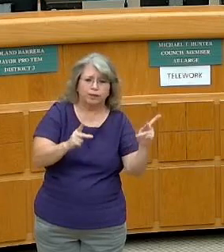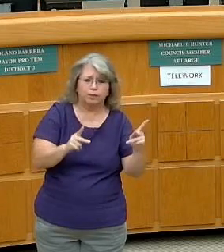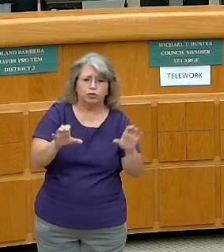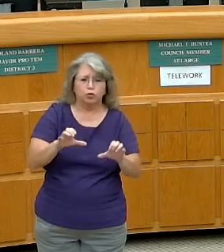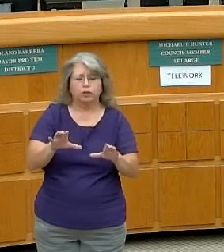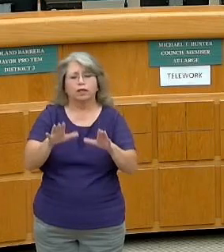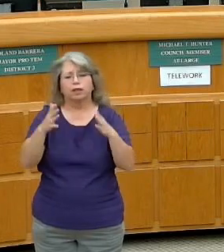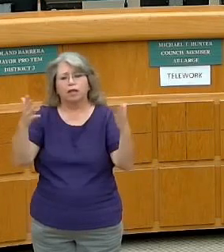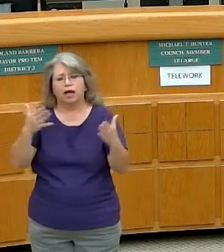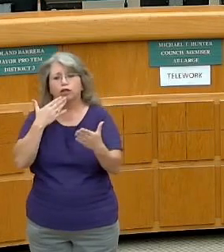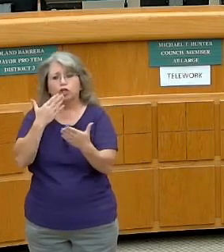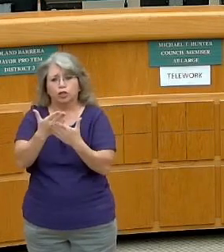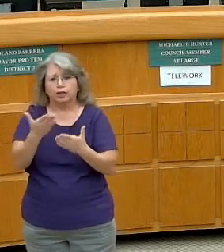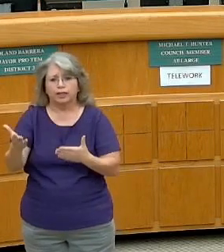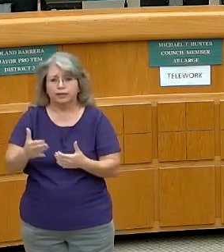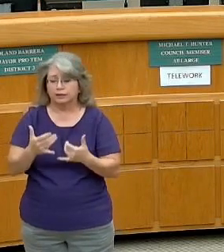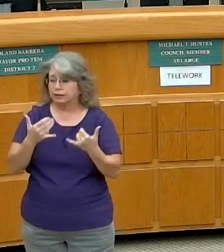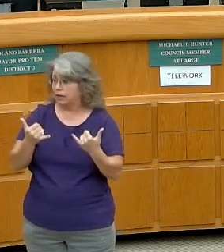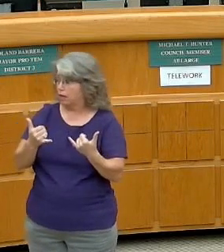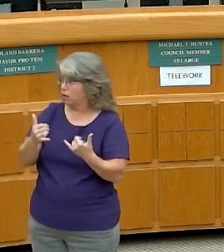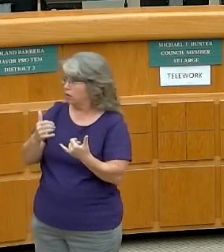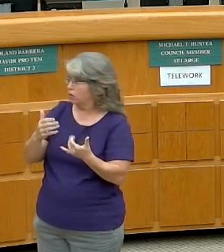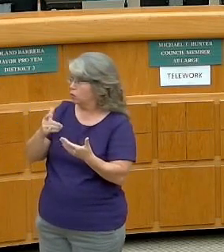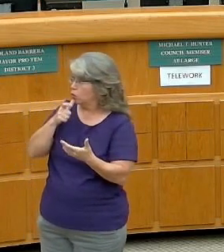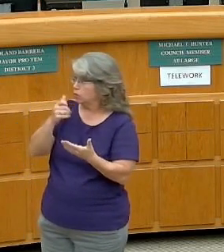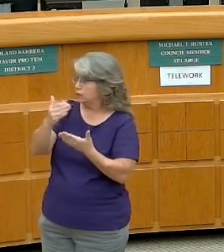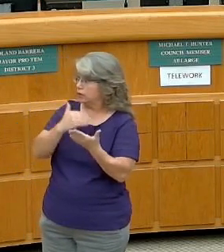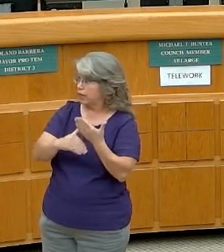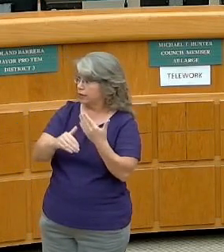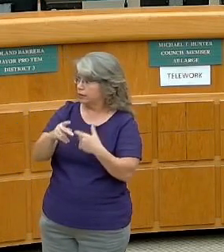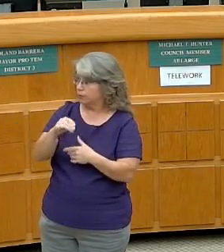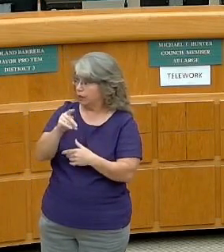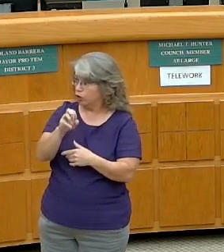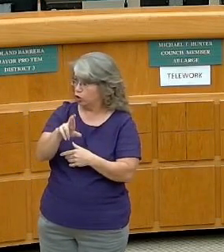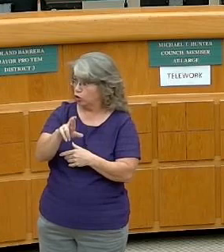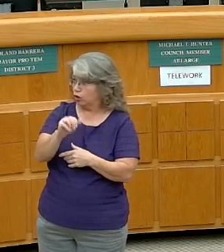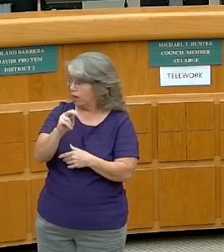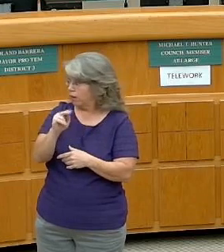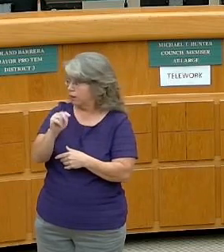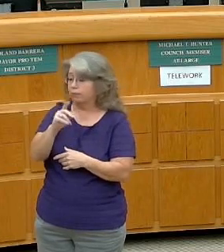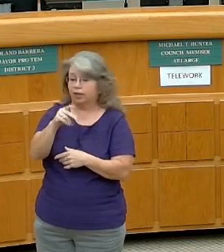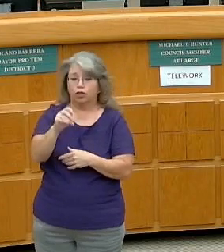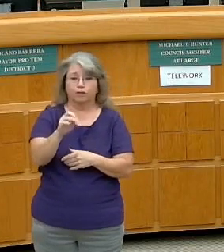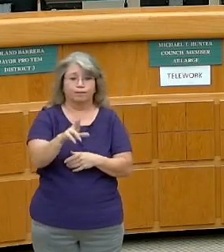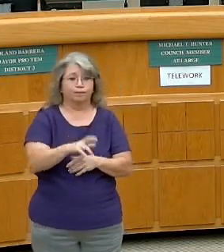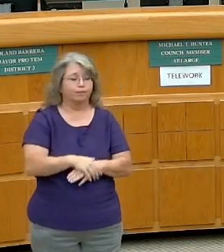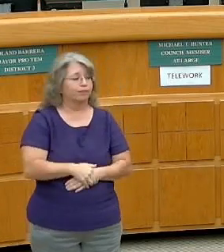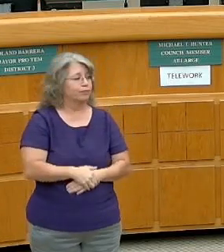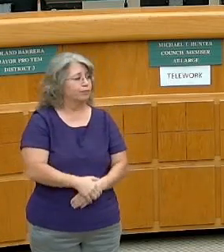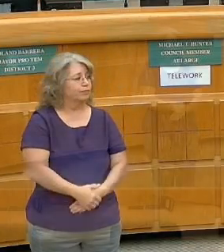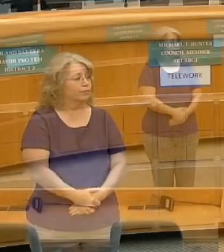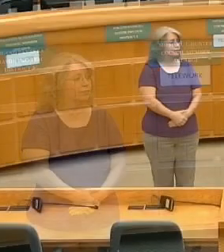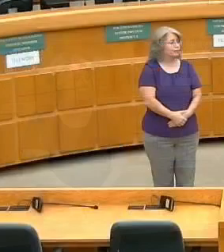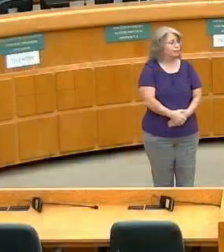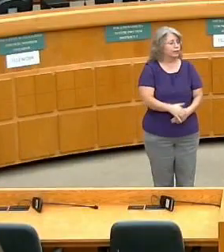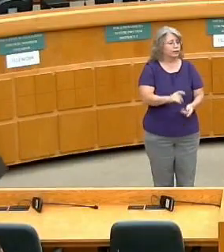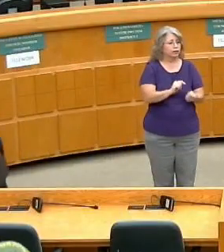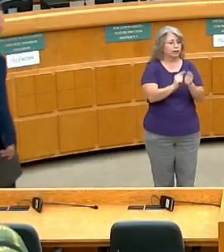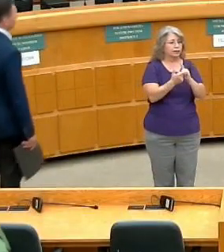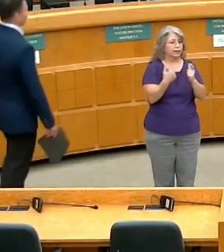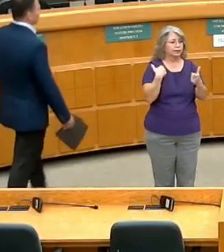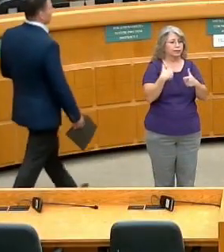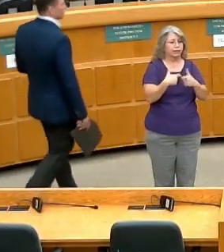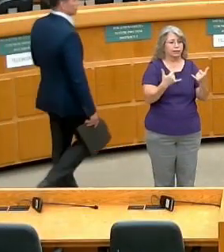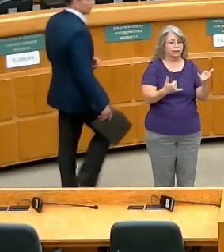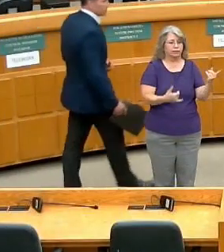near future. This time, Annette, are you coming? Is it, or Peter? Peter, all right. En resumen, quiero agradecer a la Universidad Texas A&M